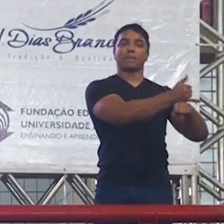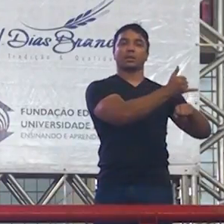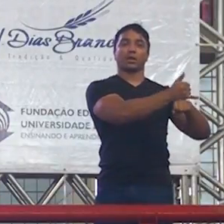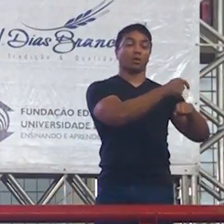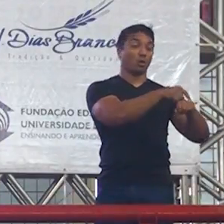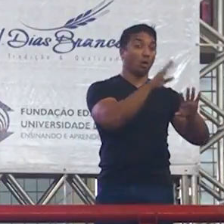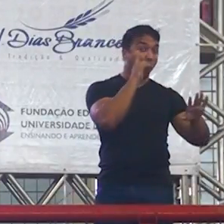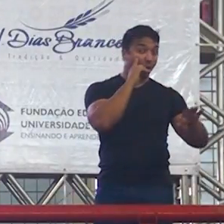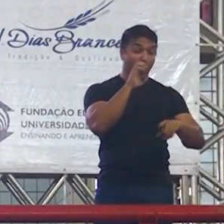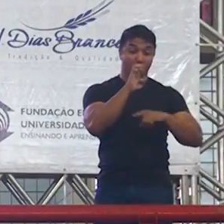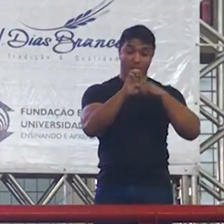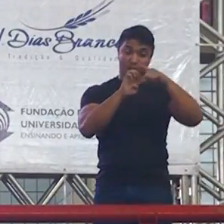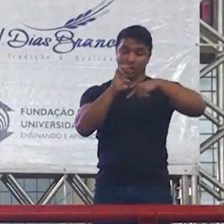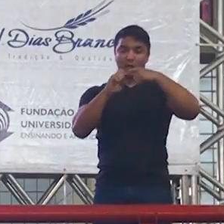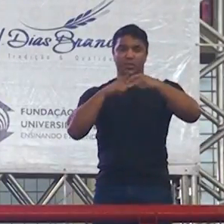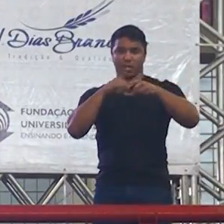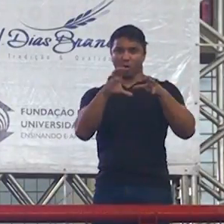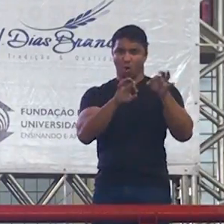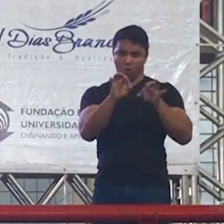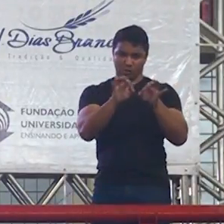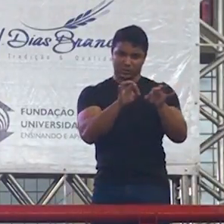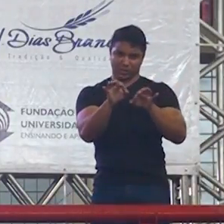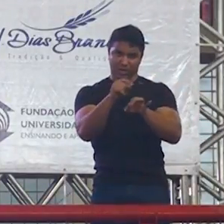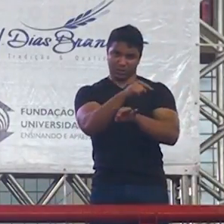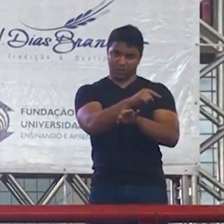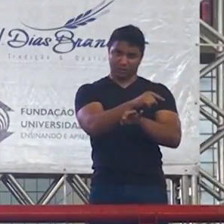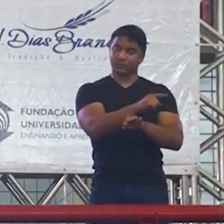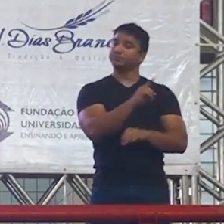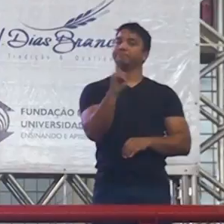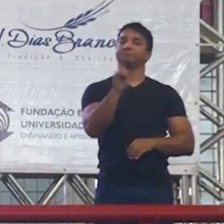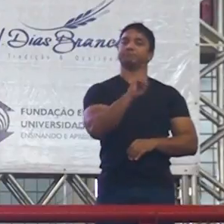Esses elétrons se movimentam organizadamente? Falem.